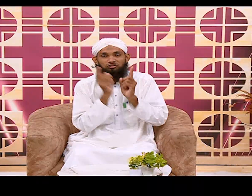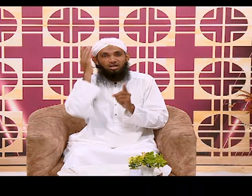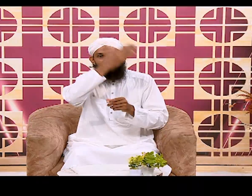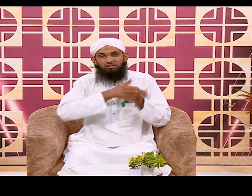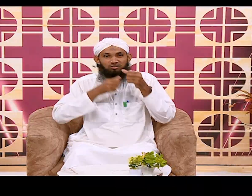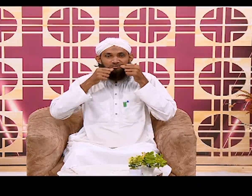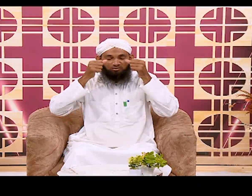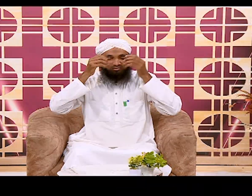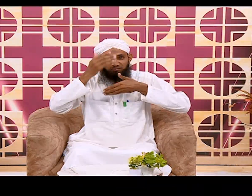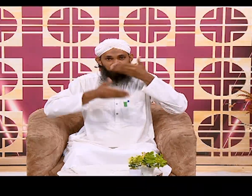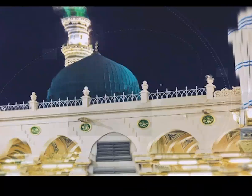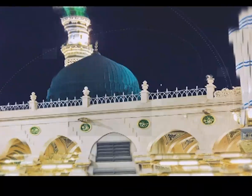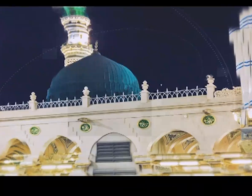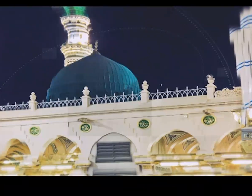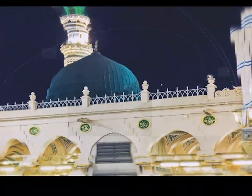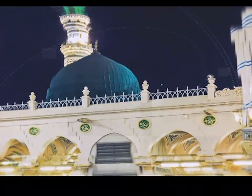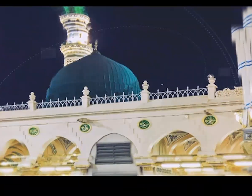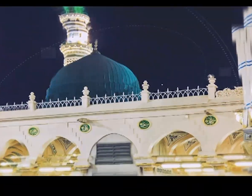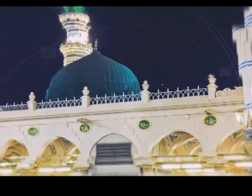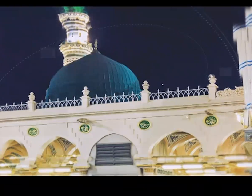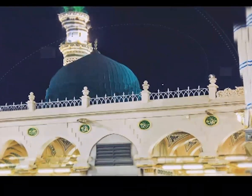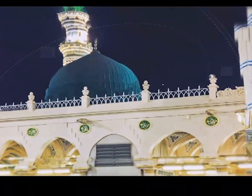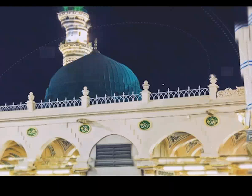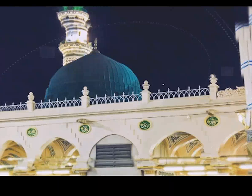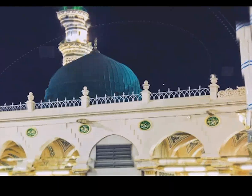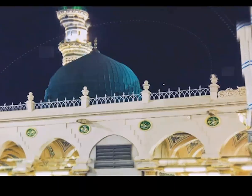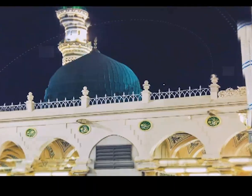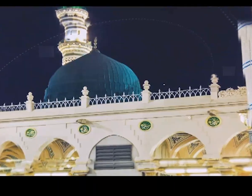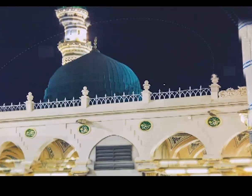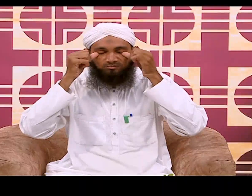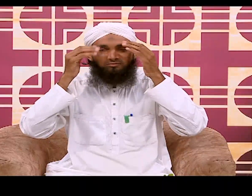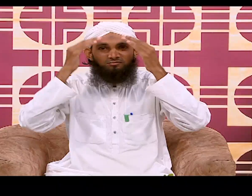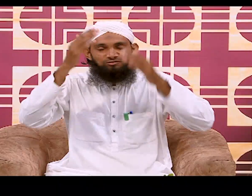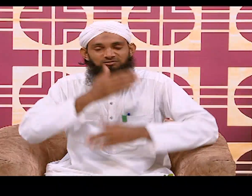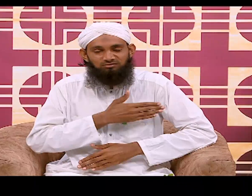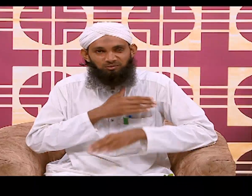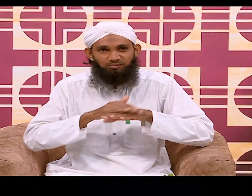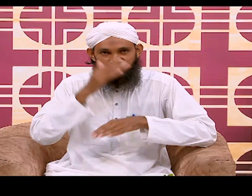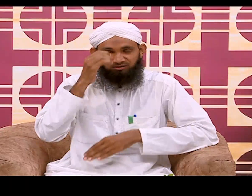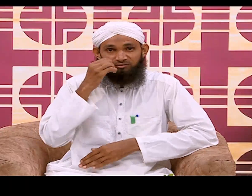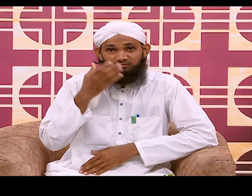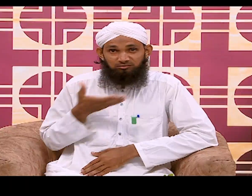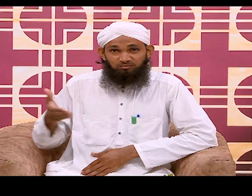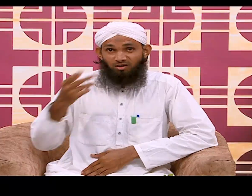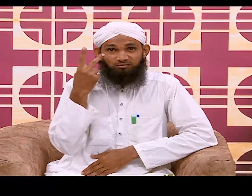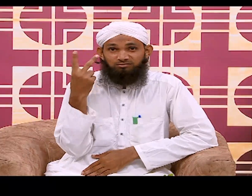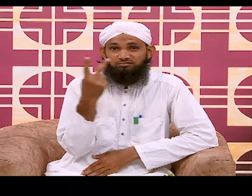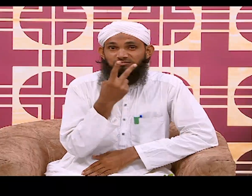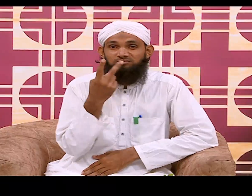صلو علی الحبیب صلی اللہ علی محمد۔ اے عاشقان رسول، دیکھا آپ نے